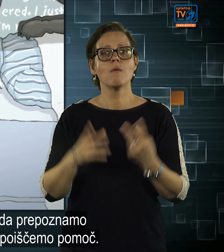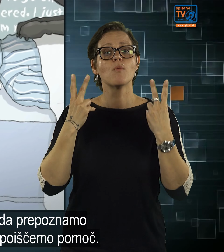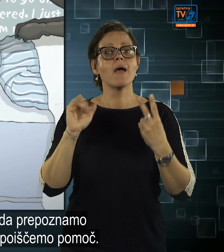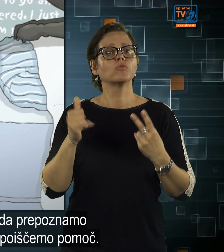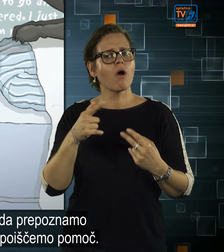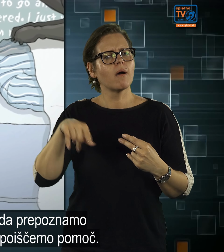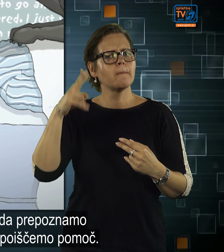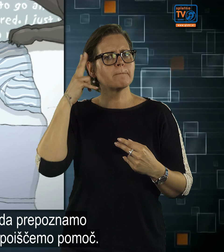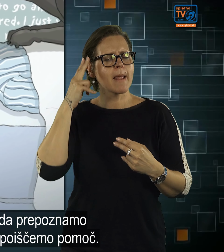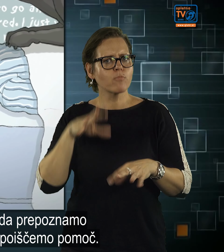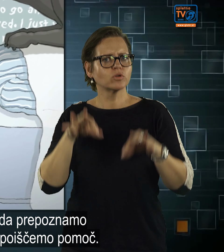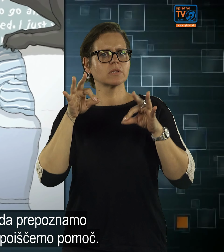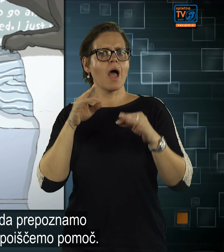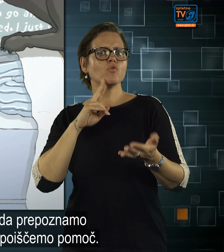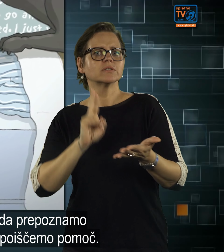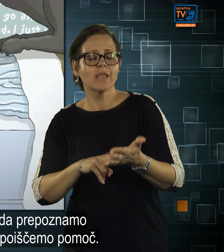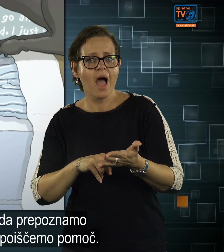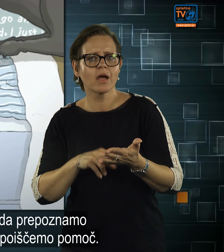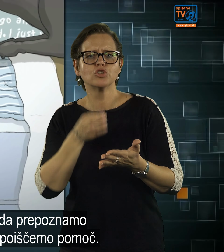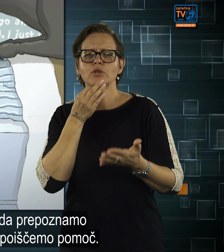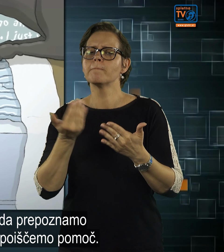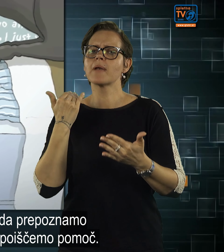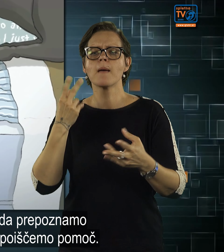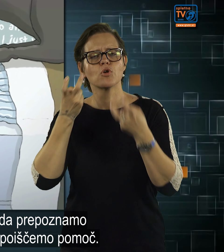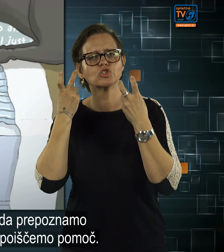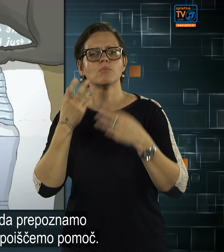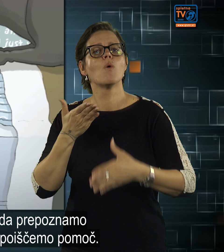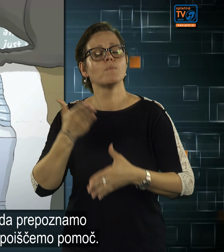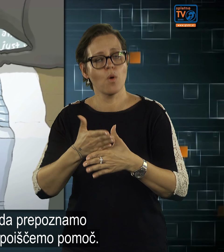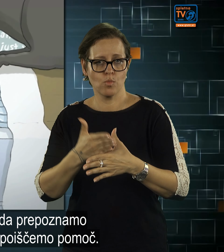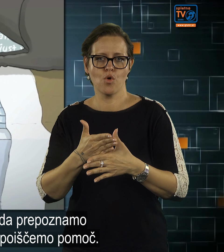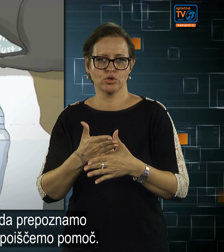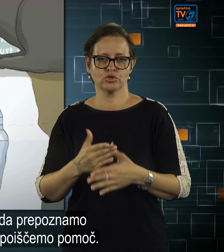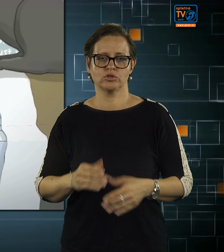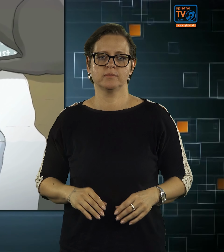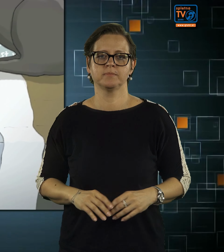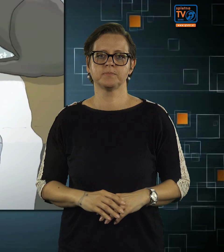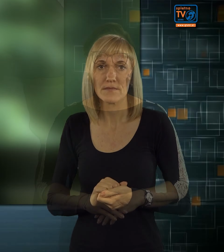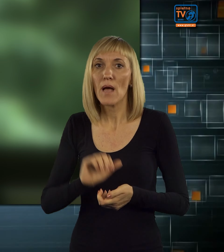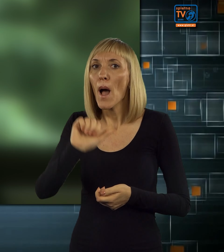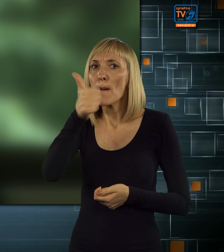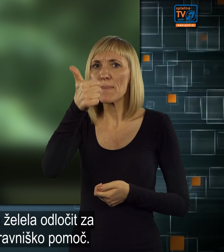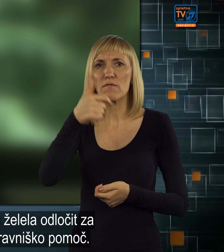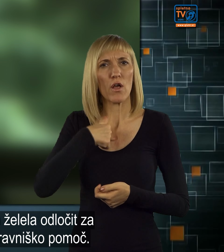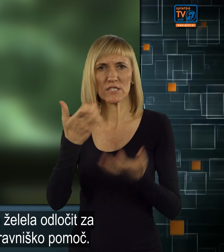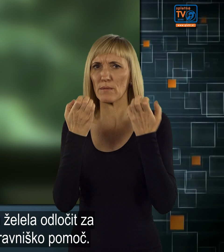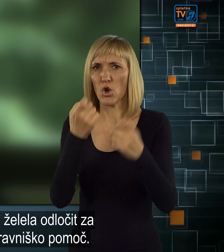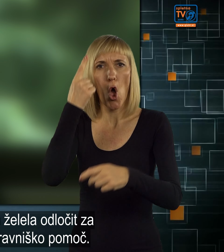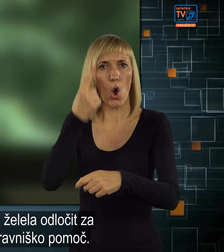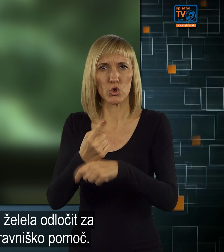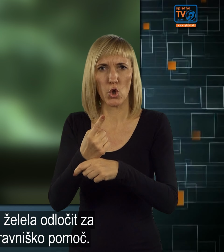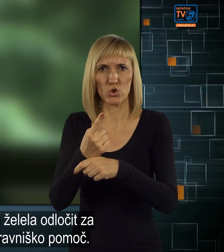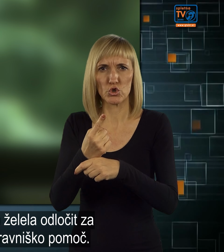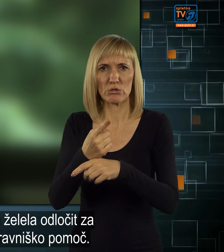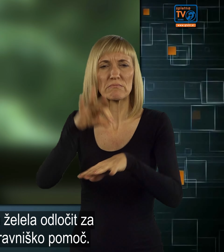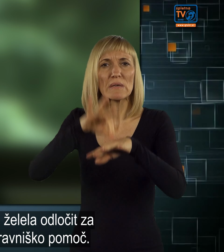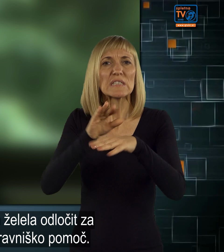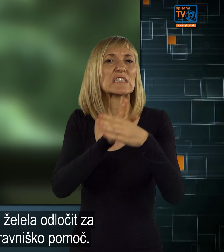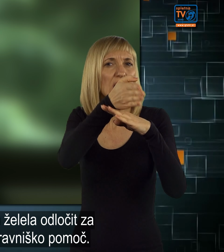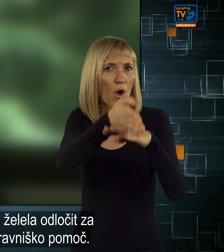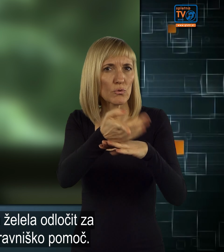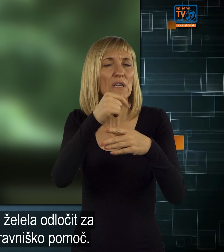Pomembno je, da prepoznamo znake in čimprej poiščemo pomoč. Najprej se nisem želela odločiti